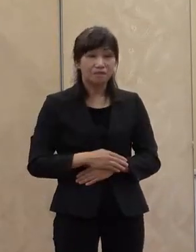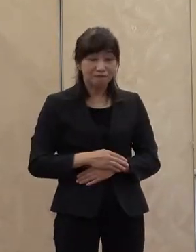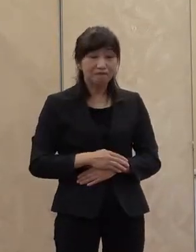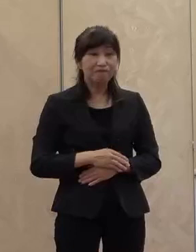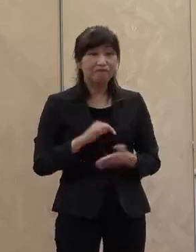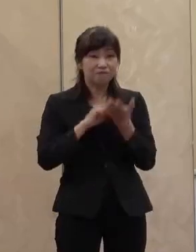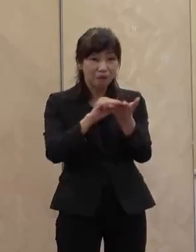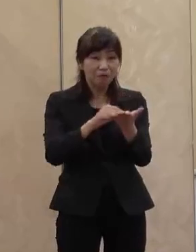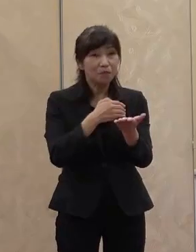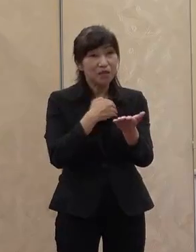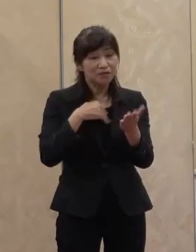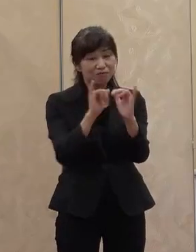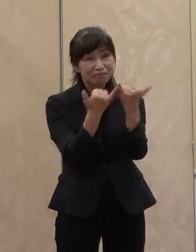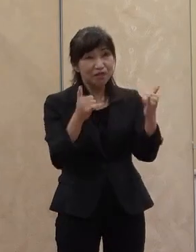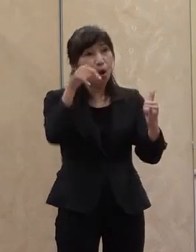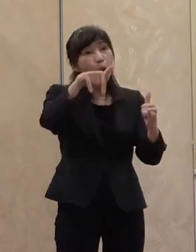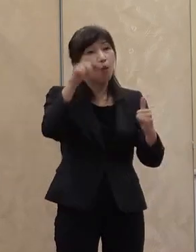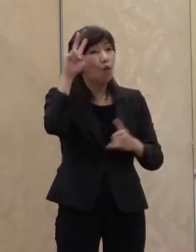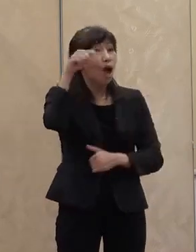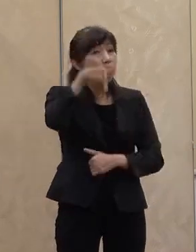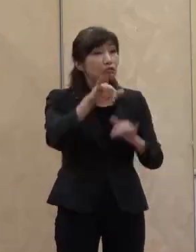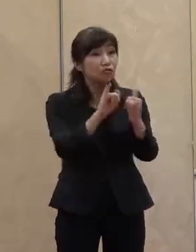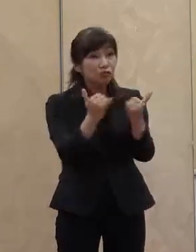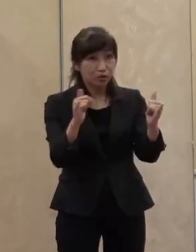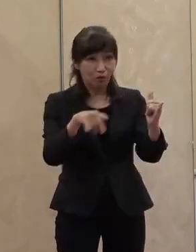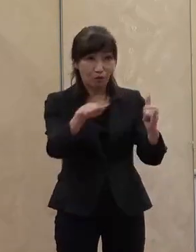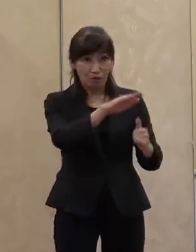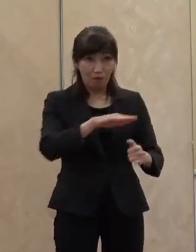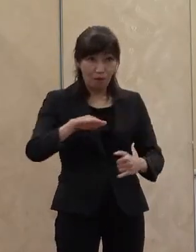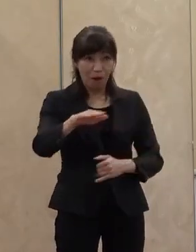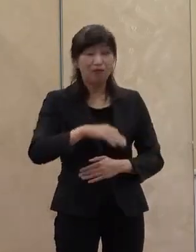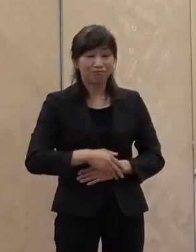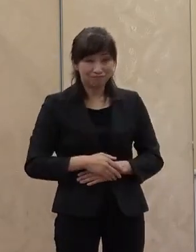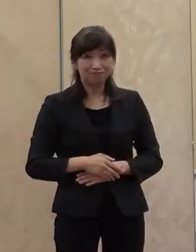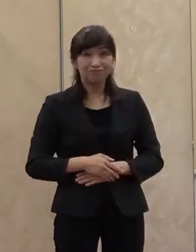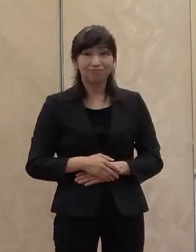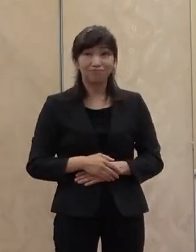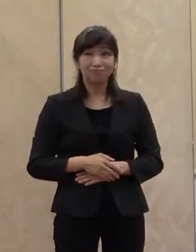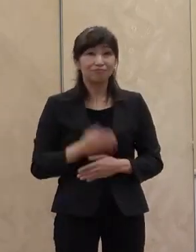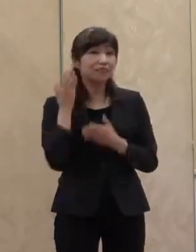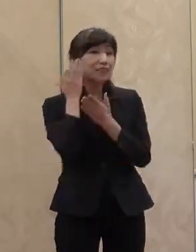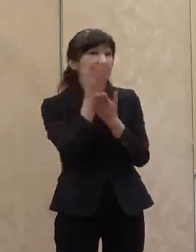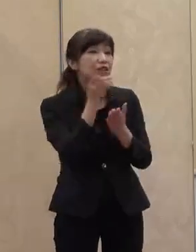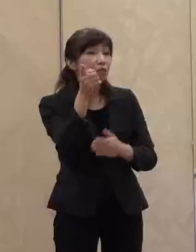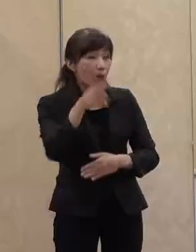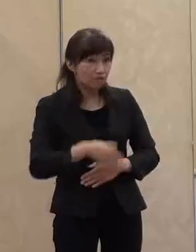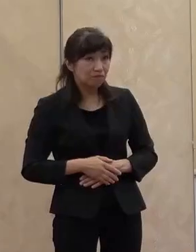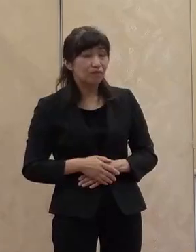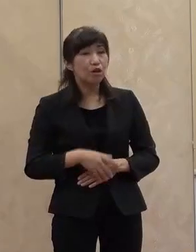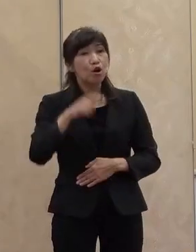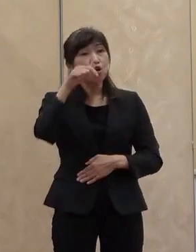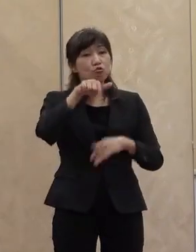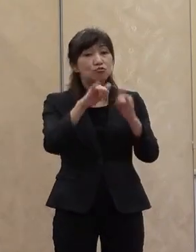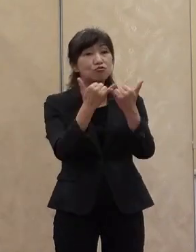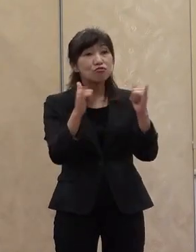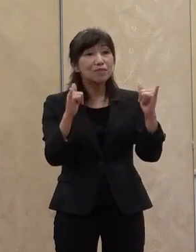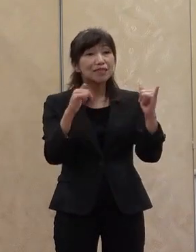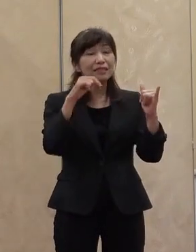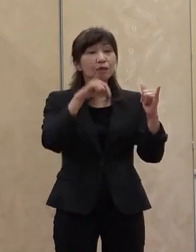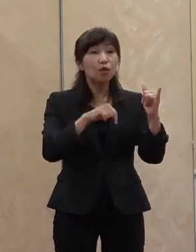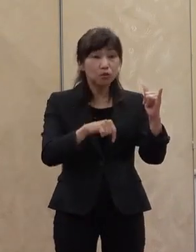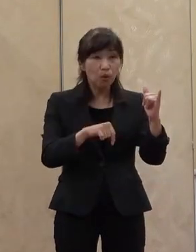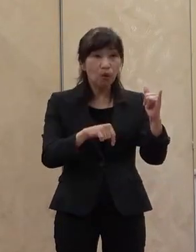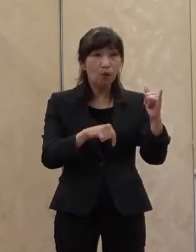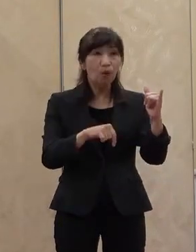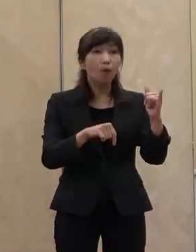援策ということになります。 府民で府外の企業から離職した人も